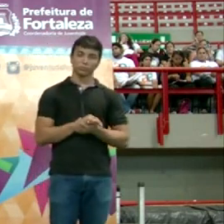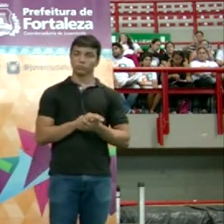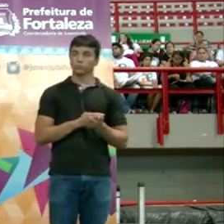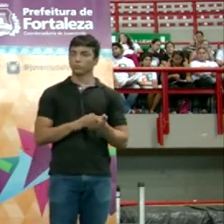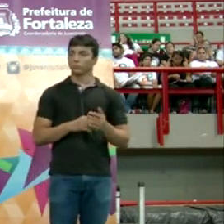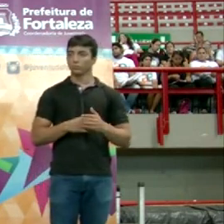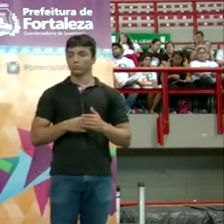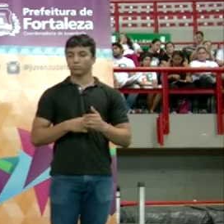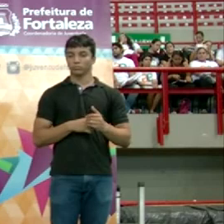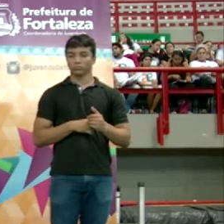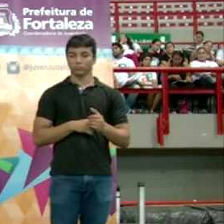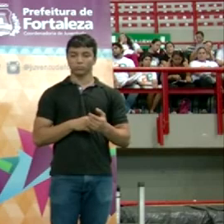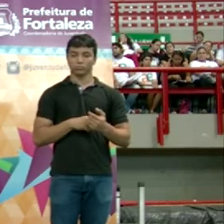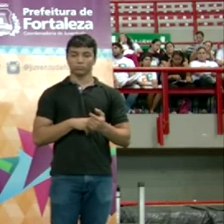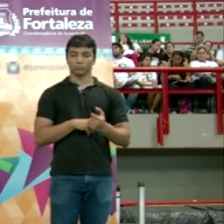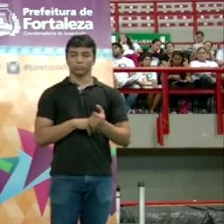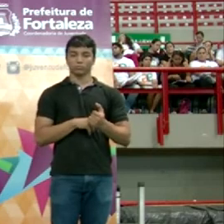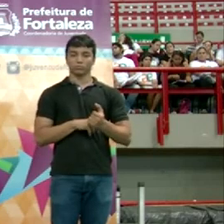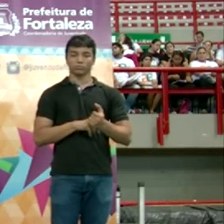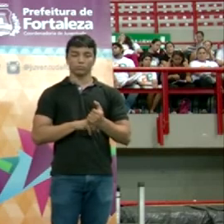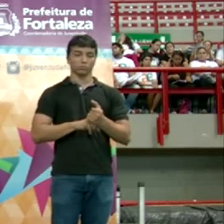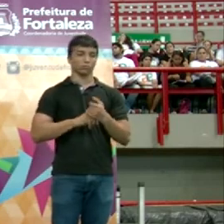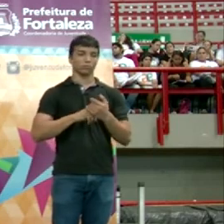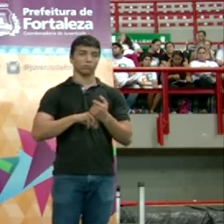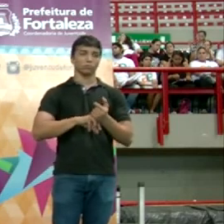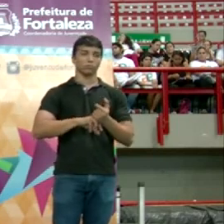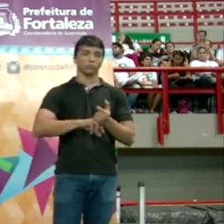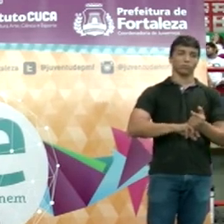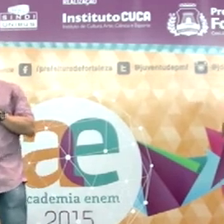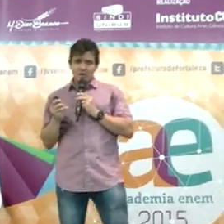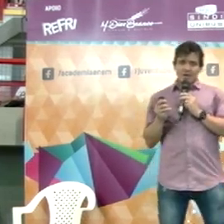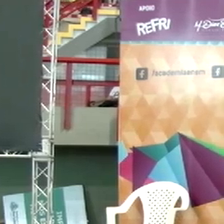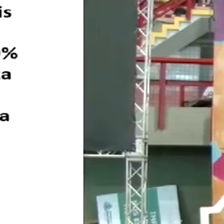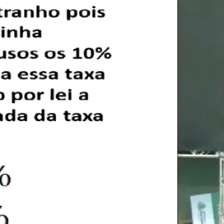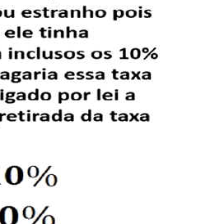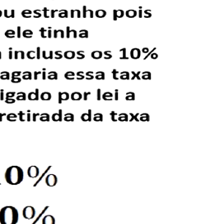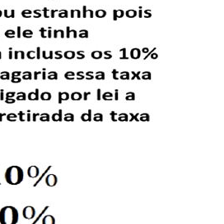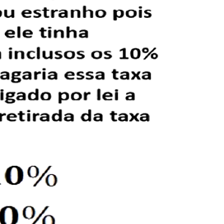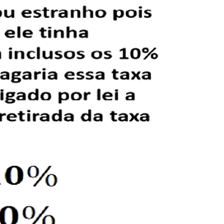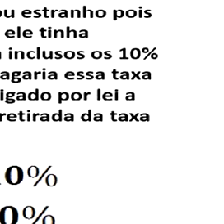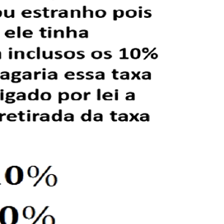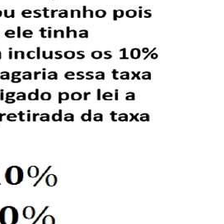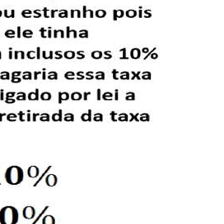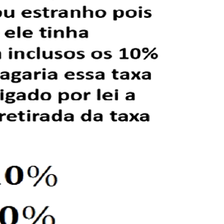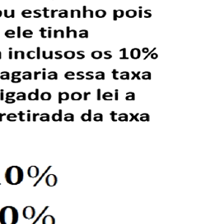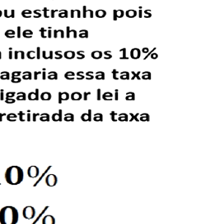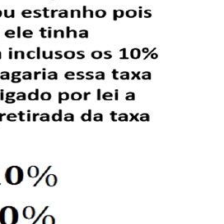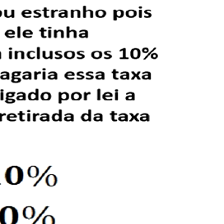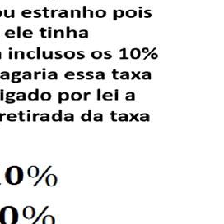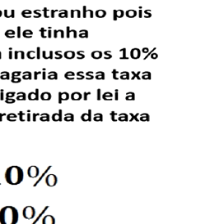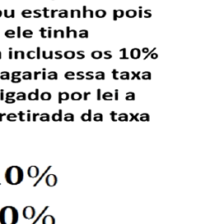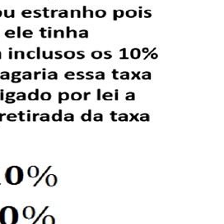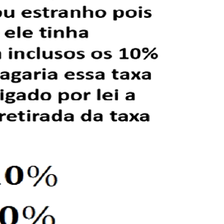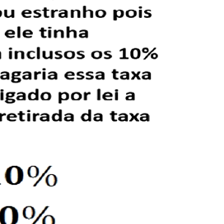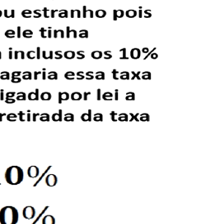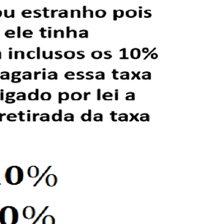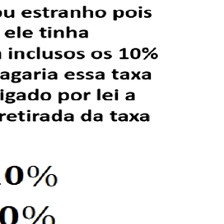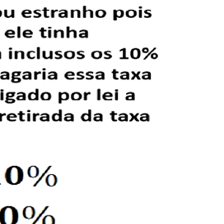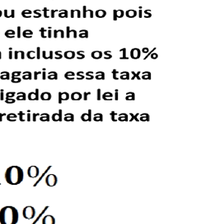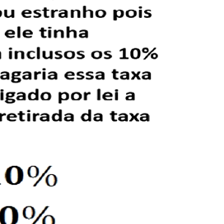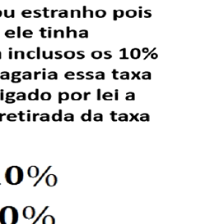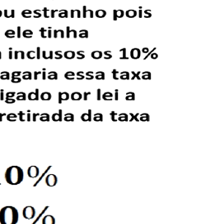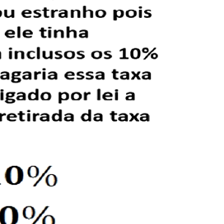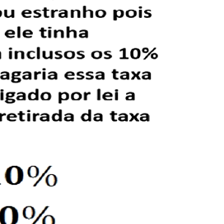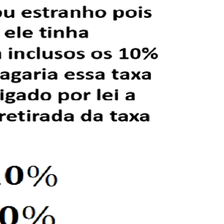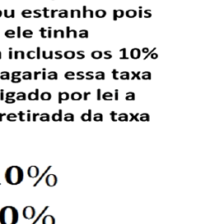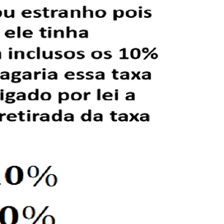questões. Vamos lá. Última questão, para a gente começar as questões da apostila. Em um restaurante, essa é legal, Em um